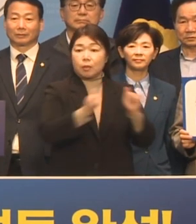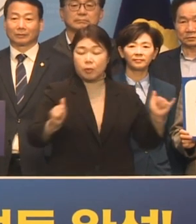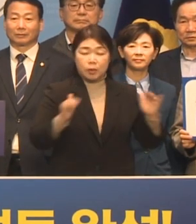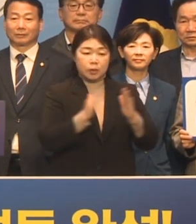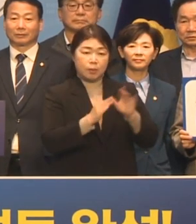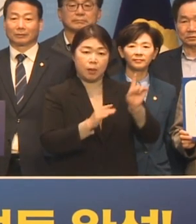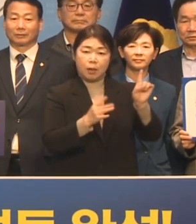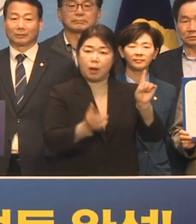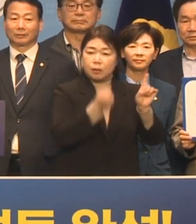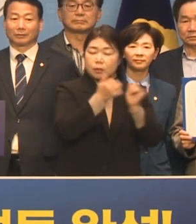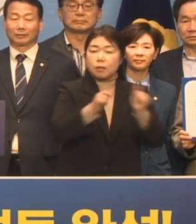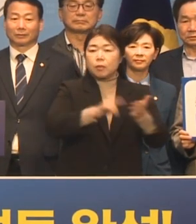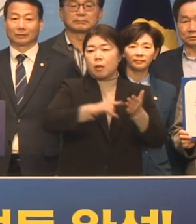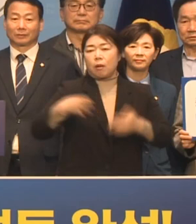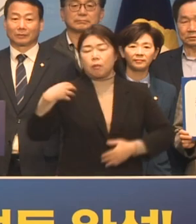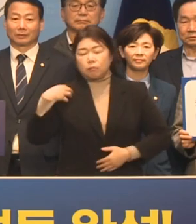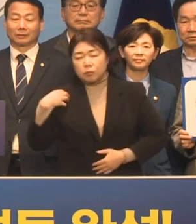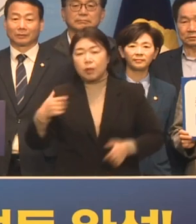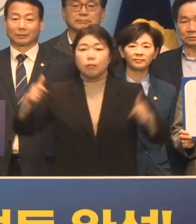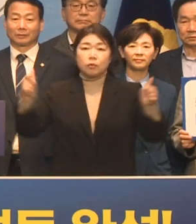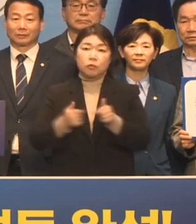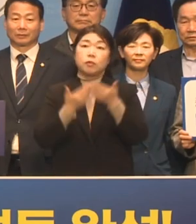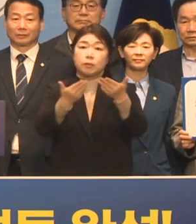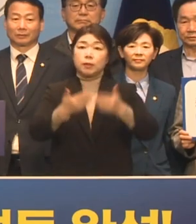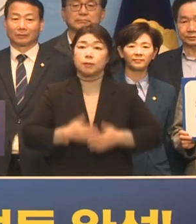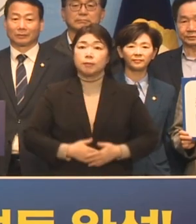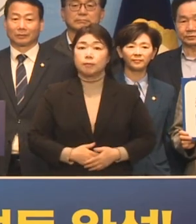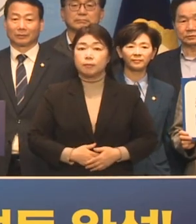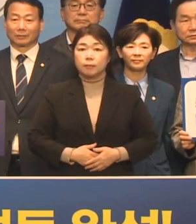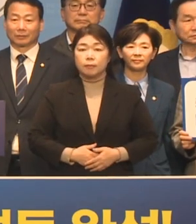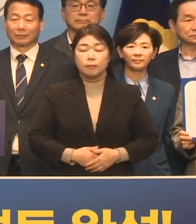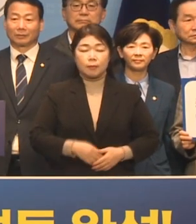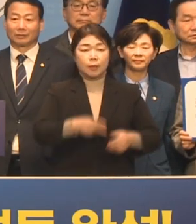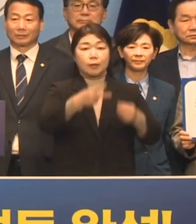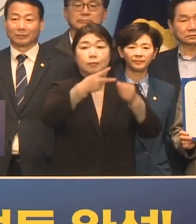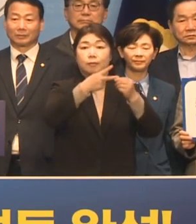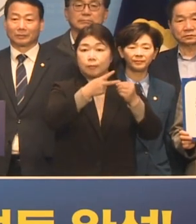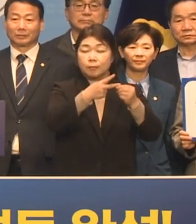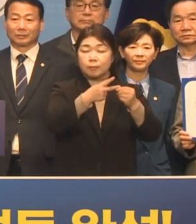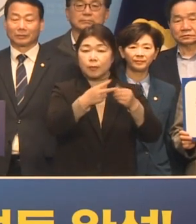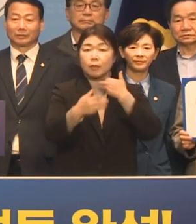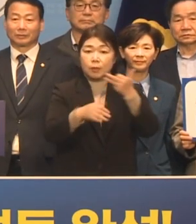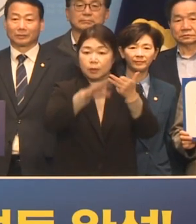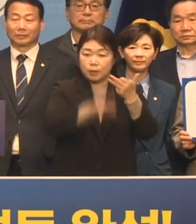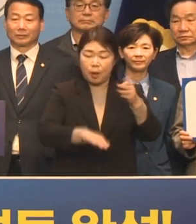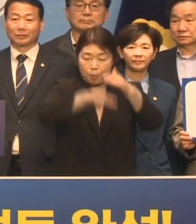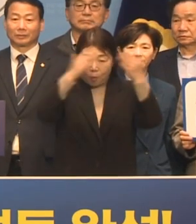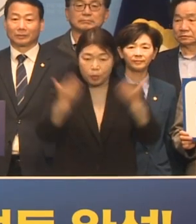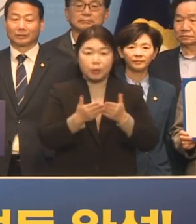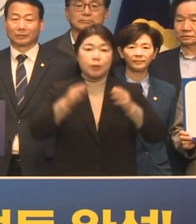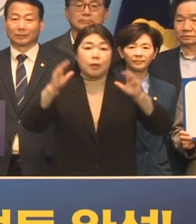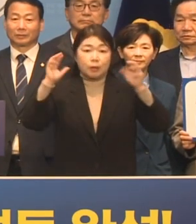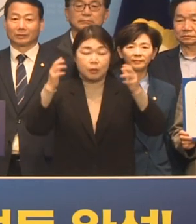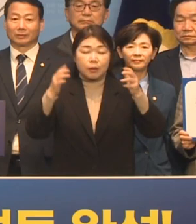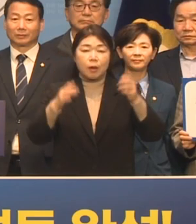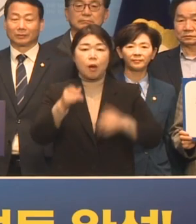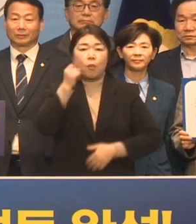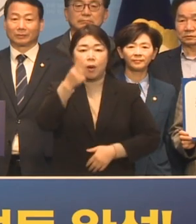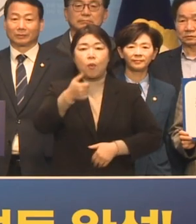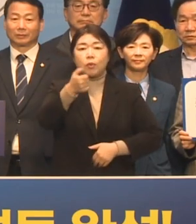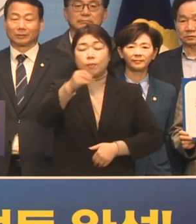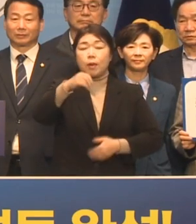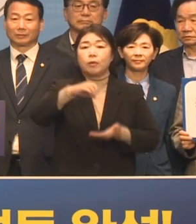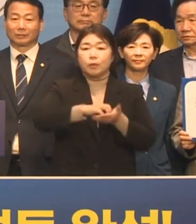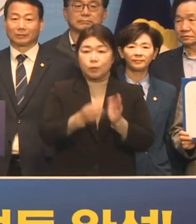부담을 획기적으로 낮추겠습니다. 둘째, 만 18세 이하 모든 아이들에 대해 월 50만